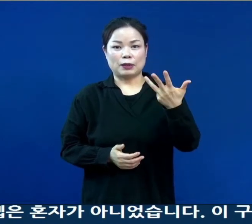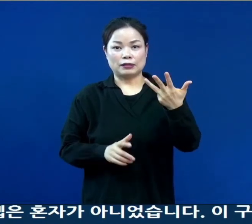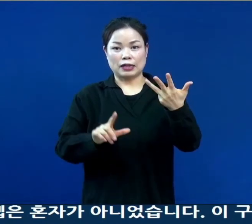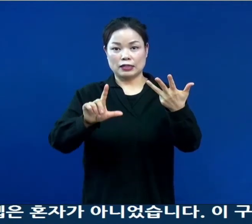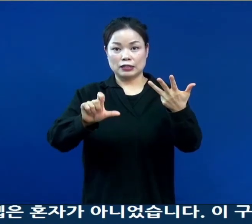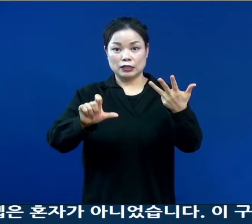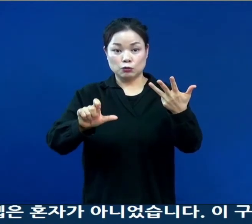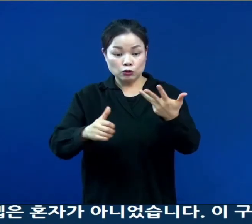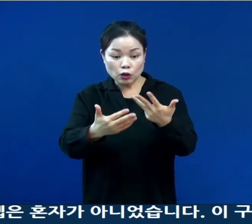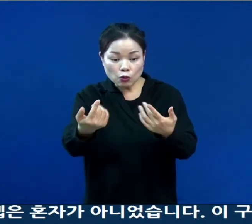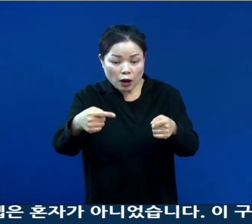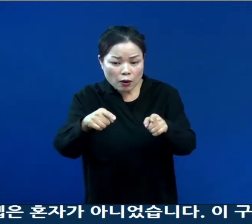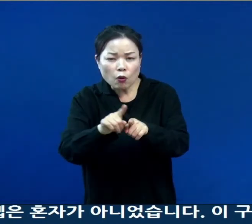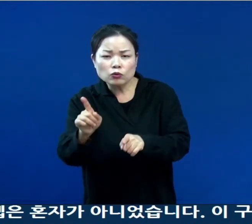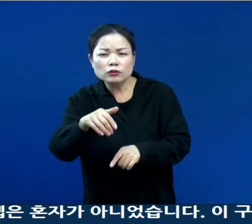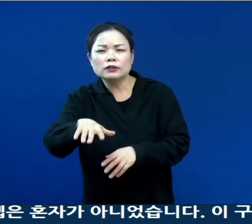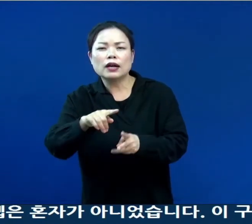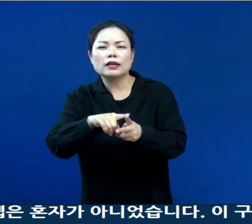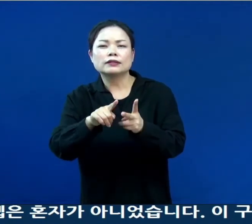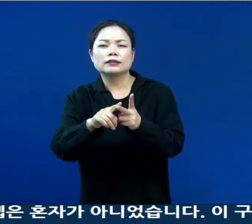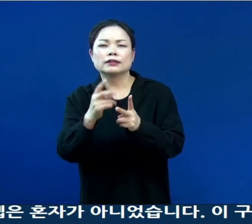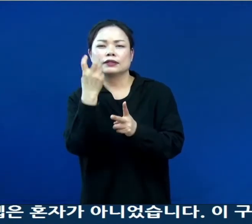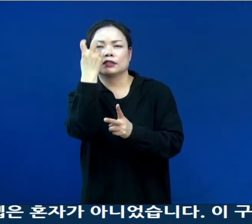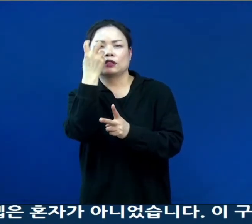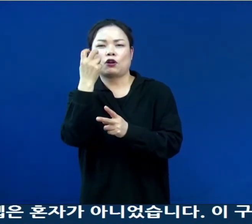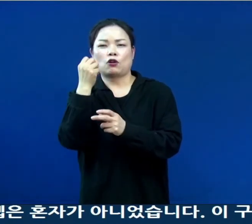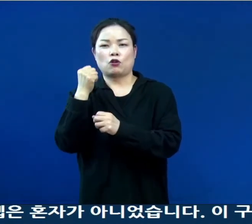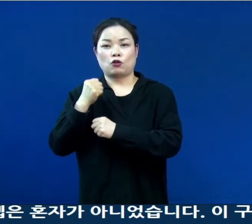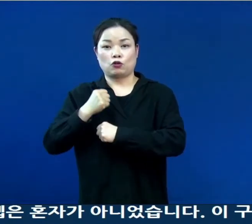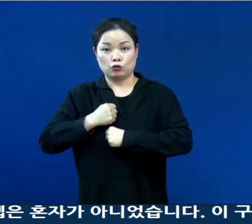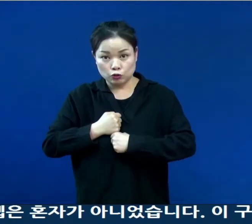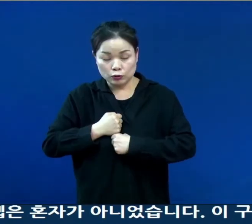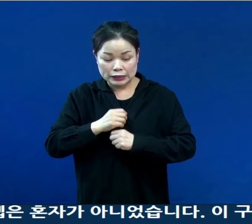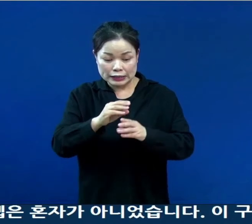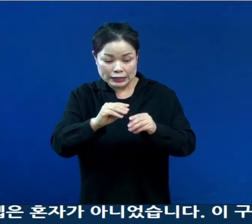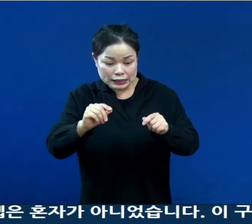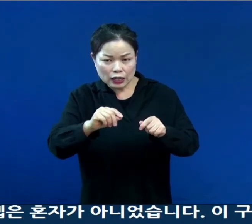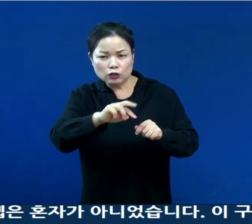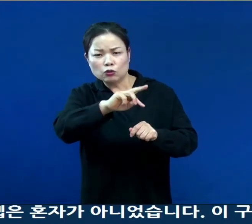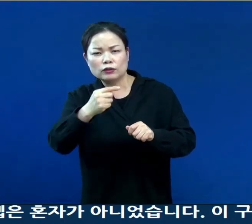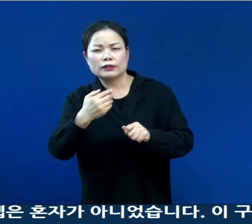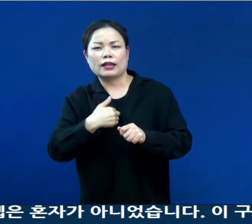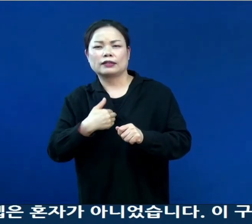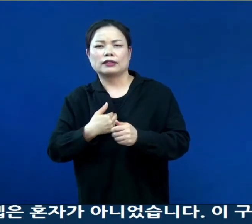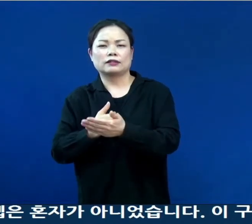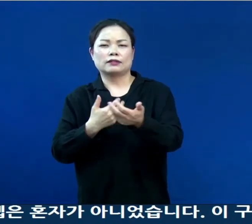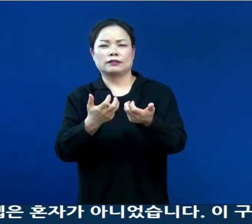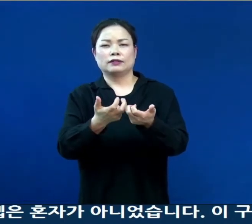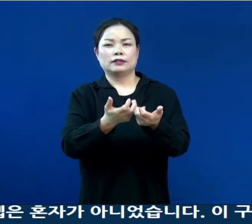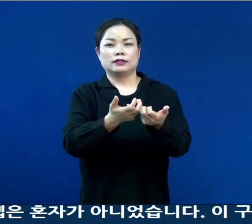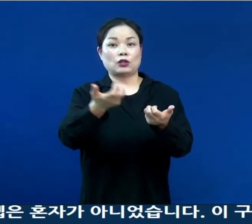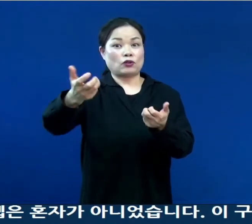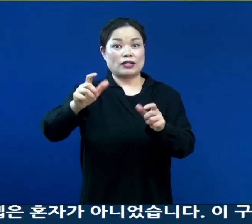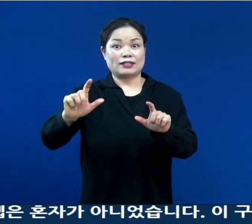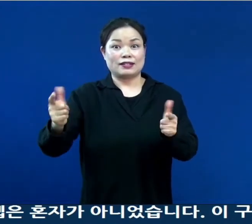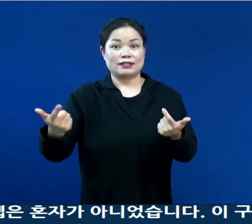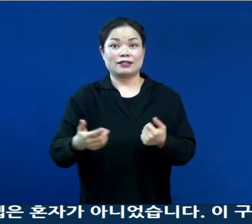15절에 내가 너와 함께해서 내가 어디로 가든지 너를 지키며 너를 이끌어 이 땅으로 돌아가게 할지라 내가 너를 떠나지